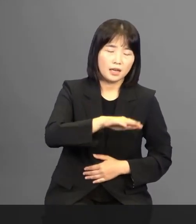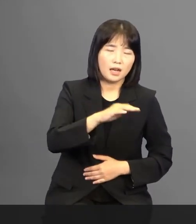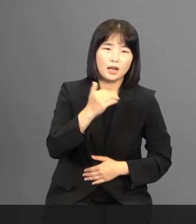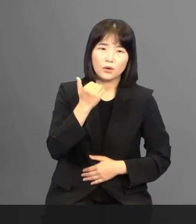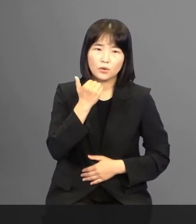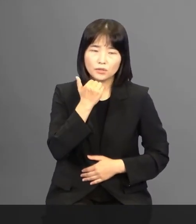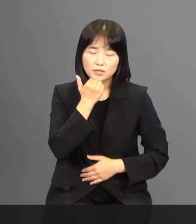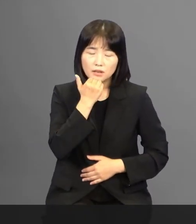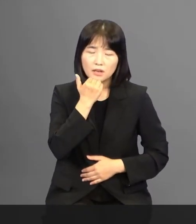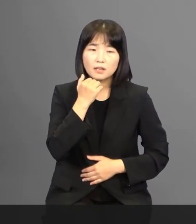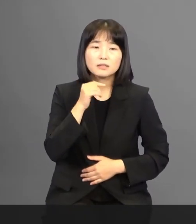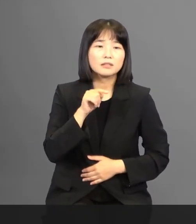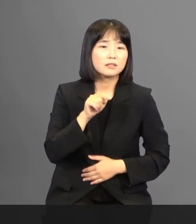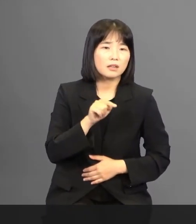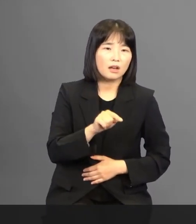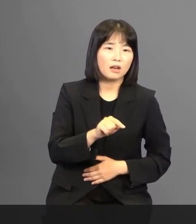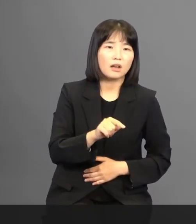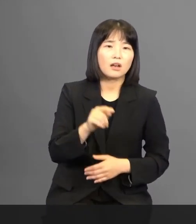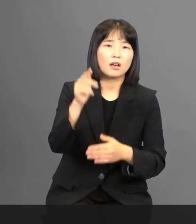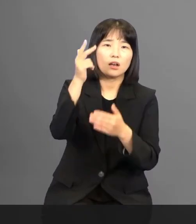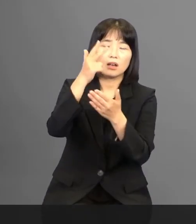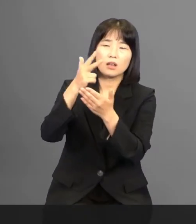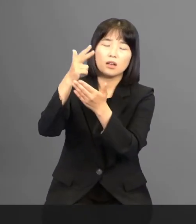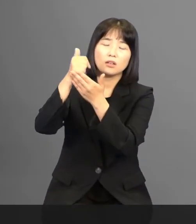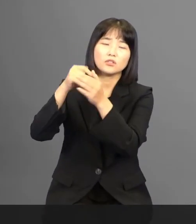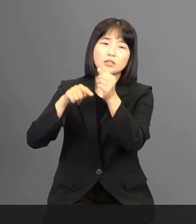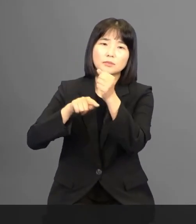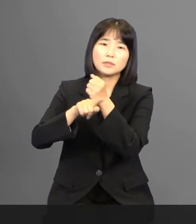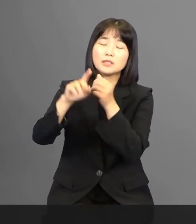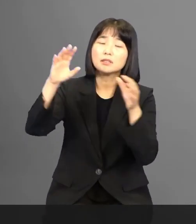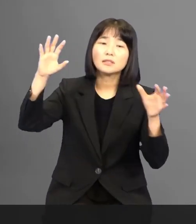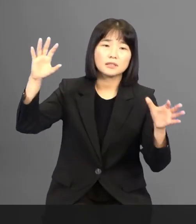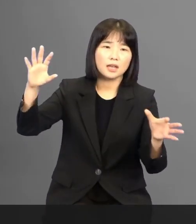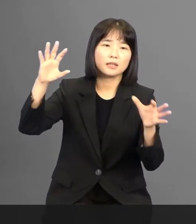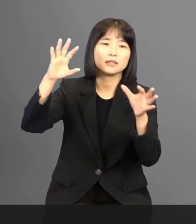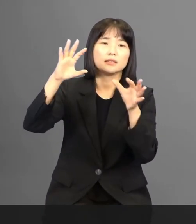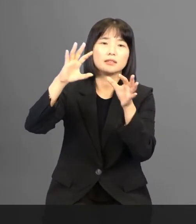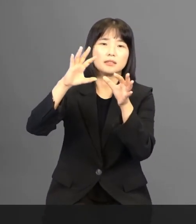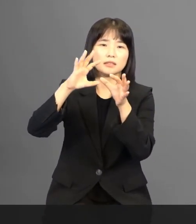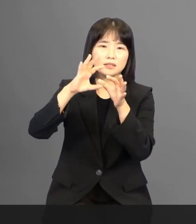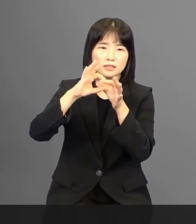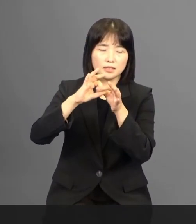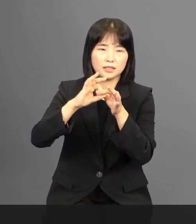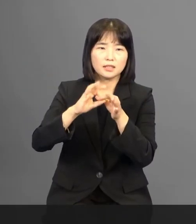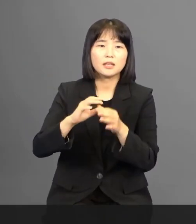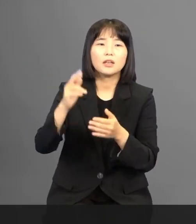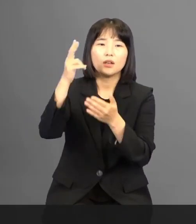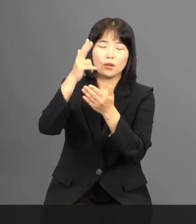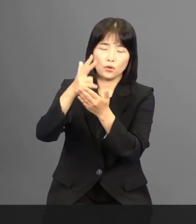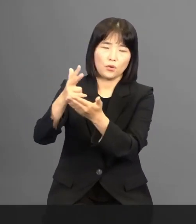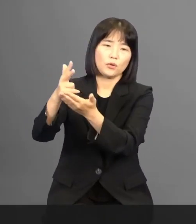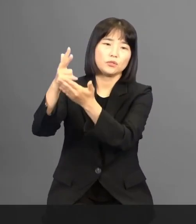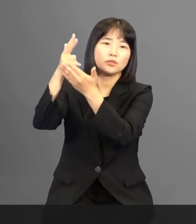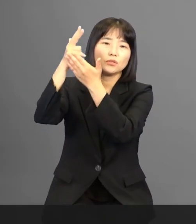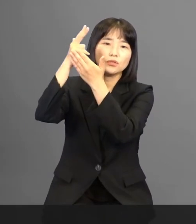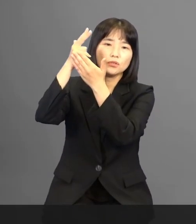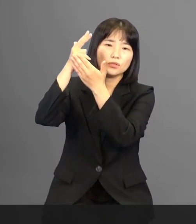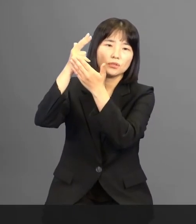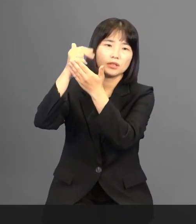나의 가고 서는 것 주님 뜻에 있으니